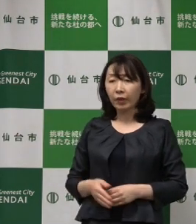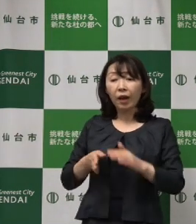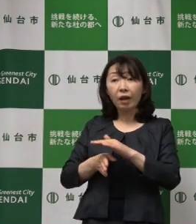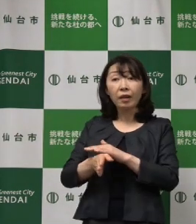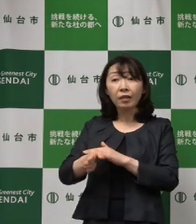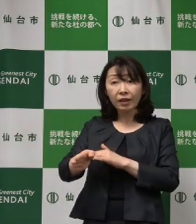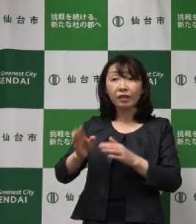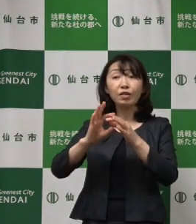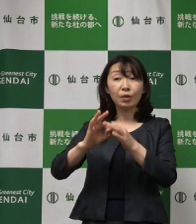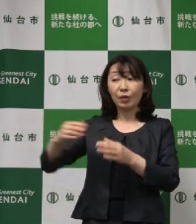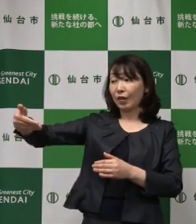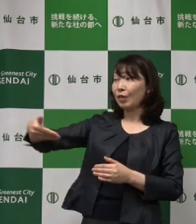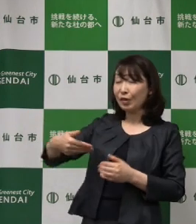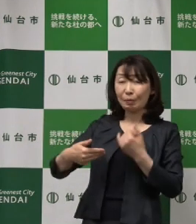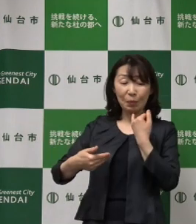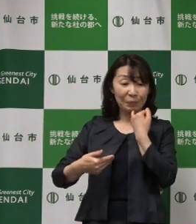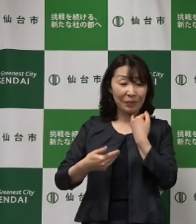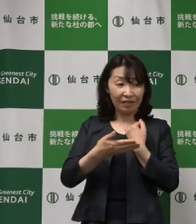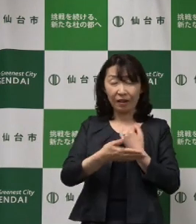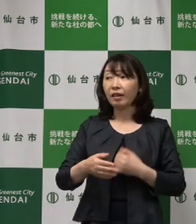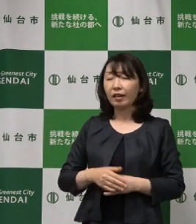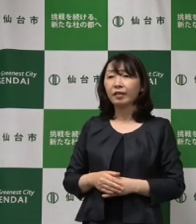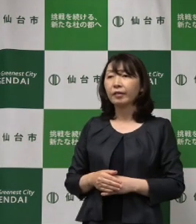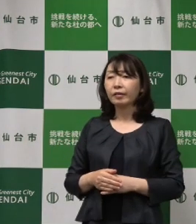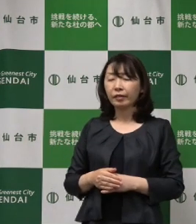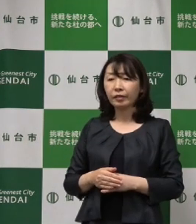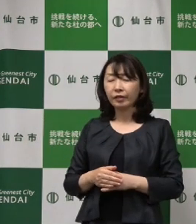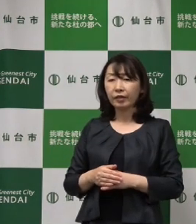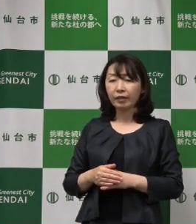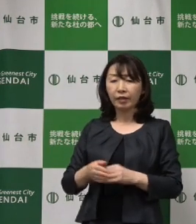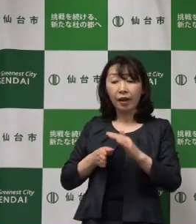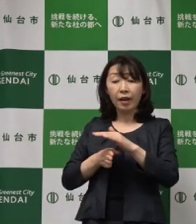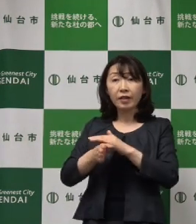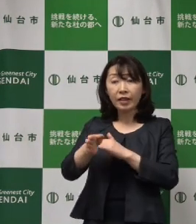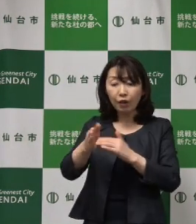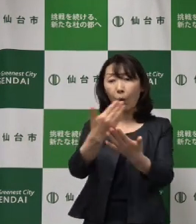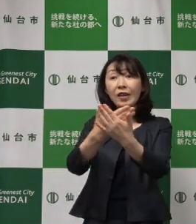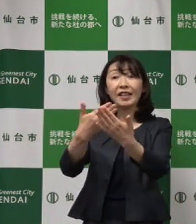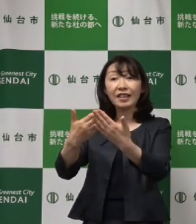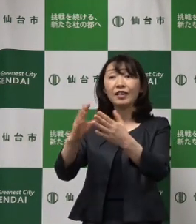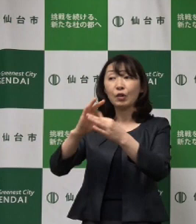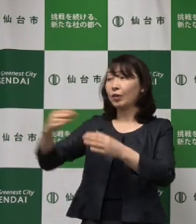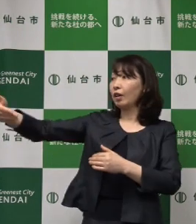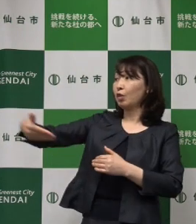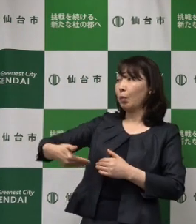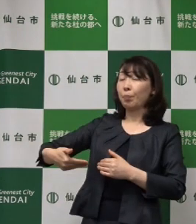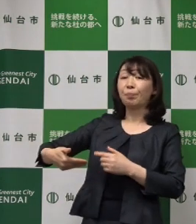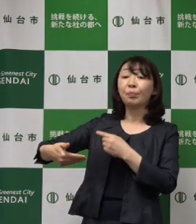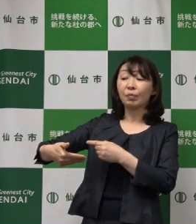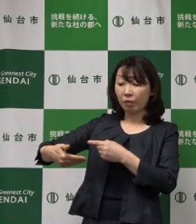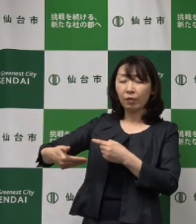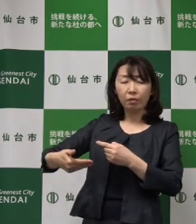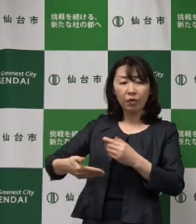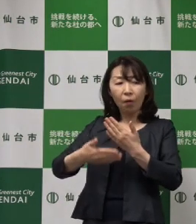もよろしいですか。 はい、 車両デザイン、すみません、 はい、 この車両デザインに関してですね、市長はどのような感想